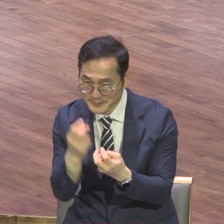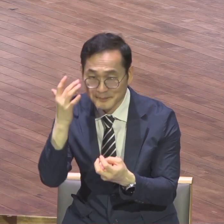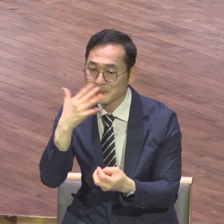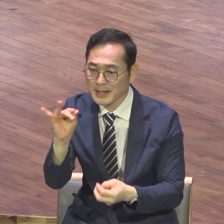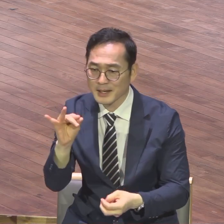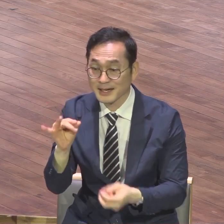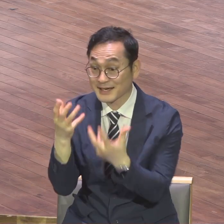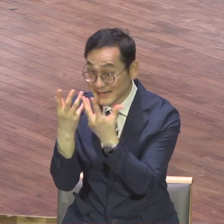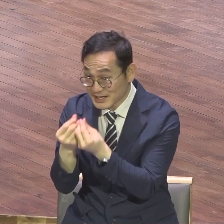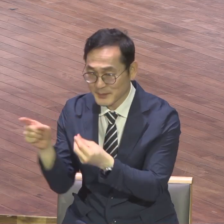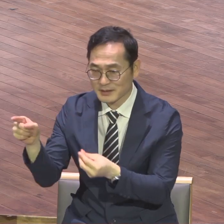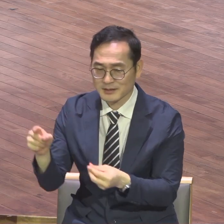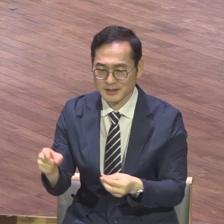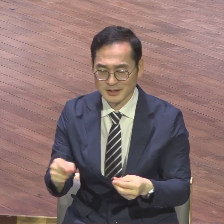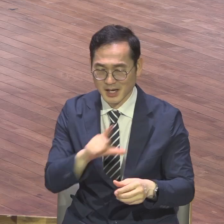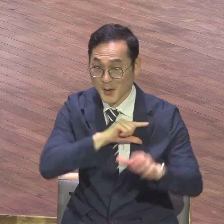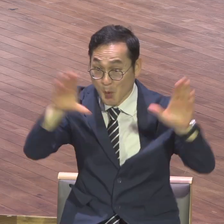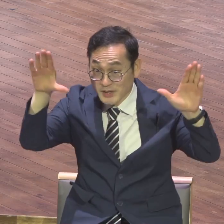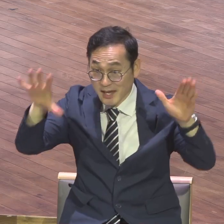가는데